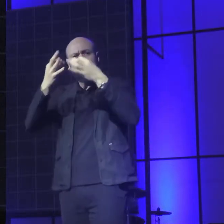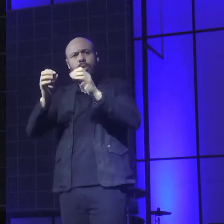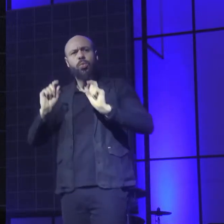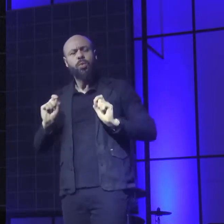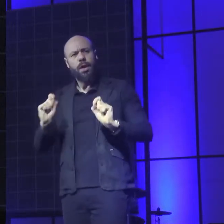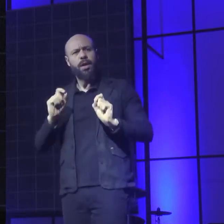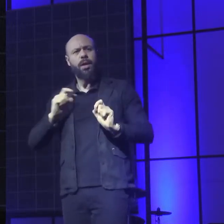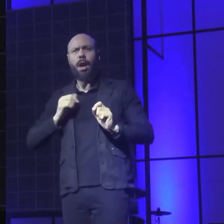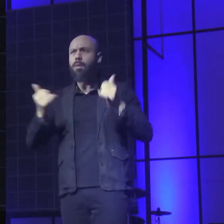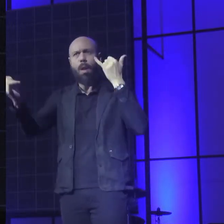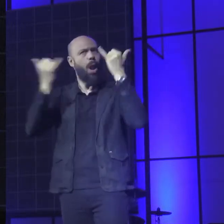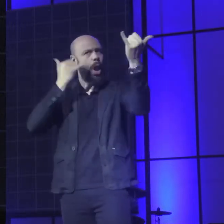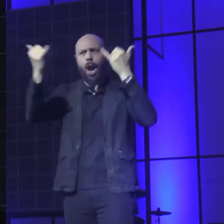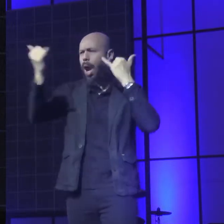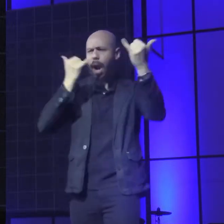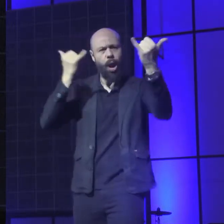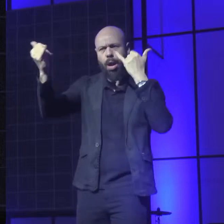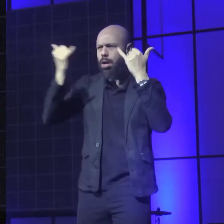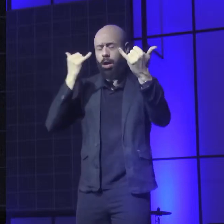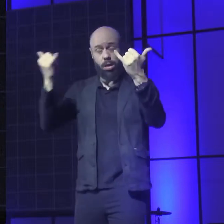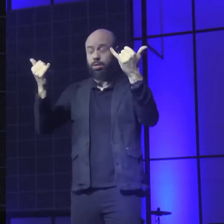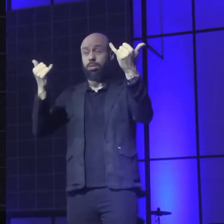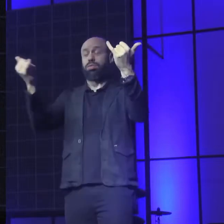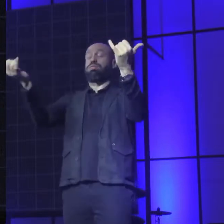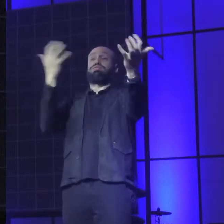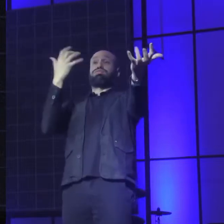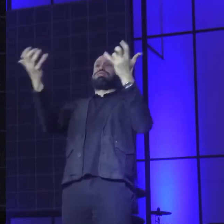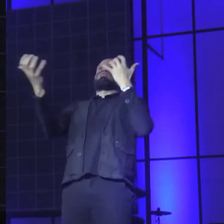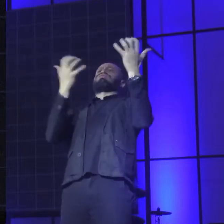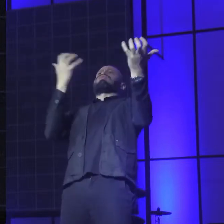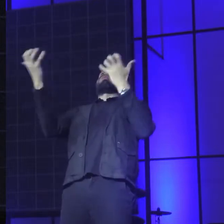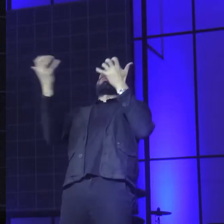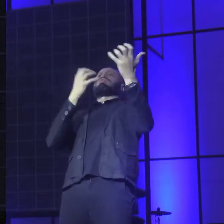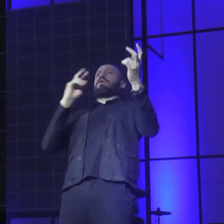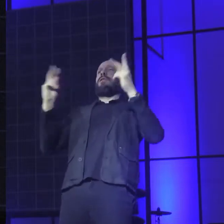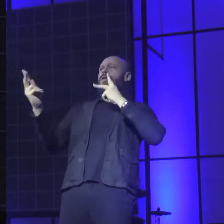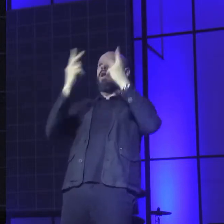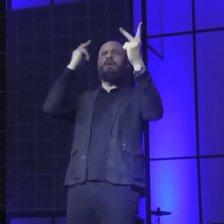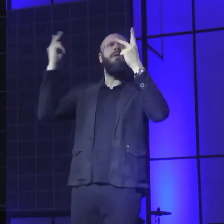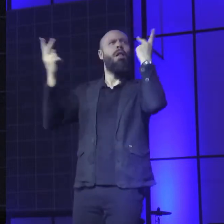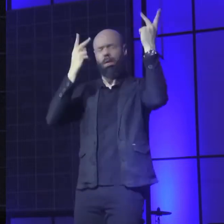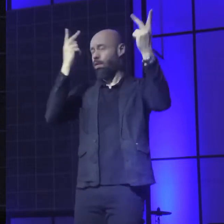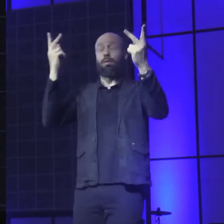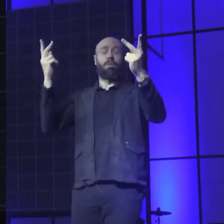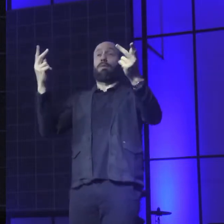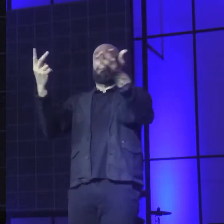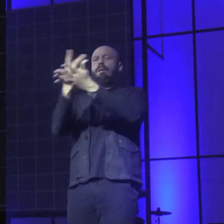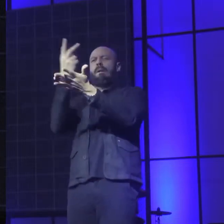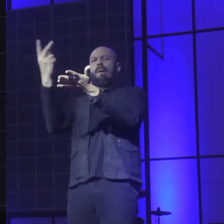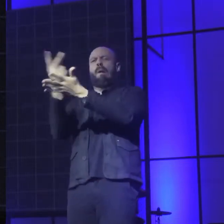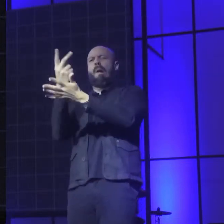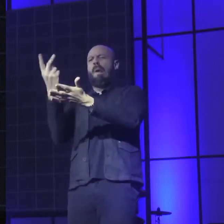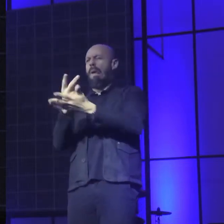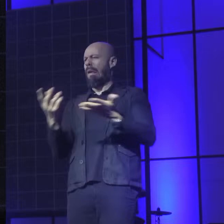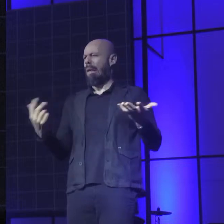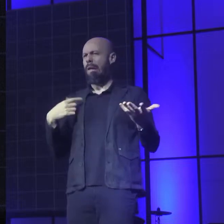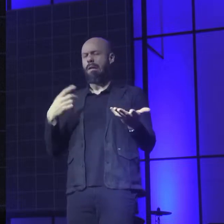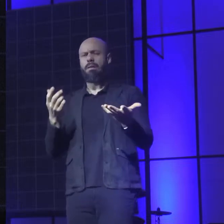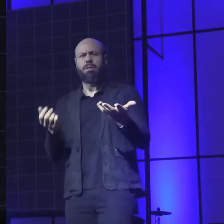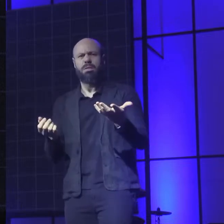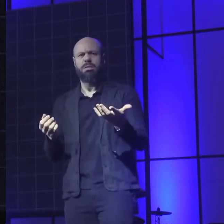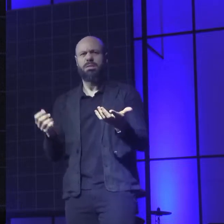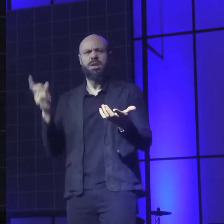muita informação falsa. Existem muitos valores equivocados e está cada vez mais difícil